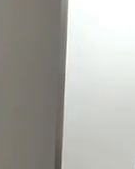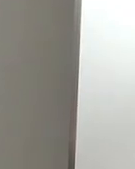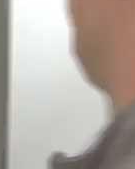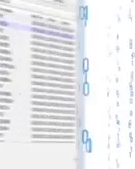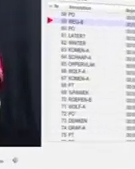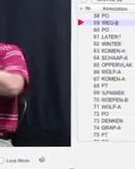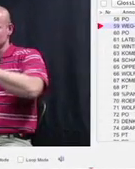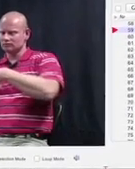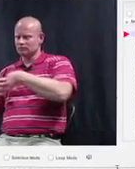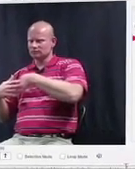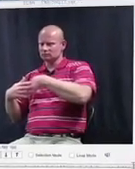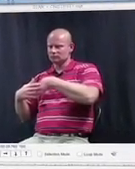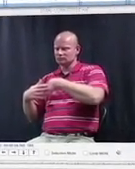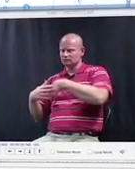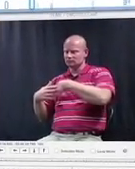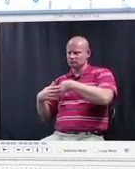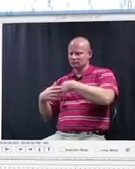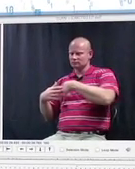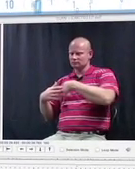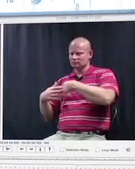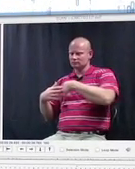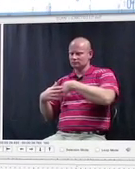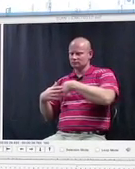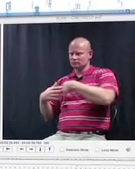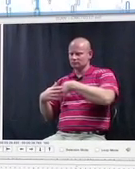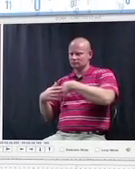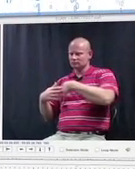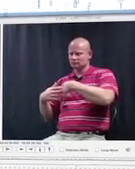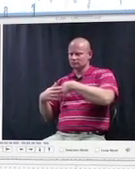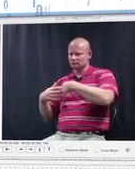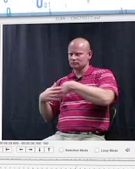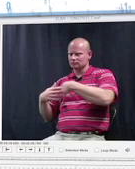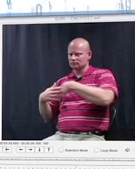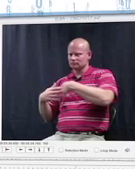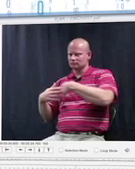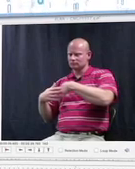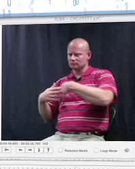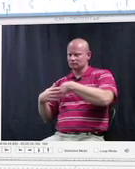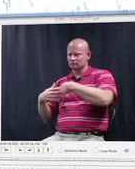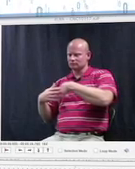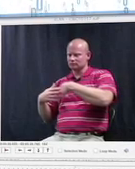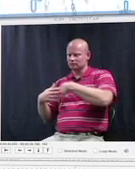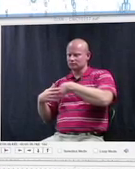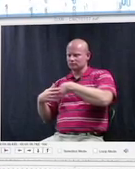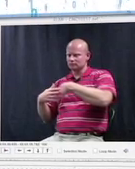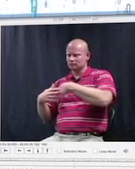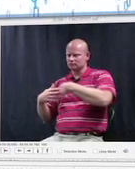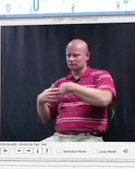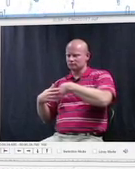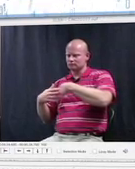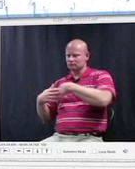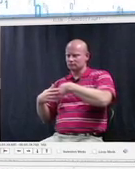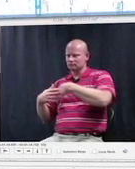Het project heet SignLink omdat er een link is gemaakt tussen een annotatie programma genaamd